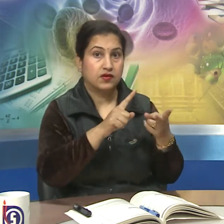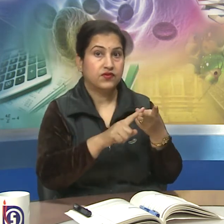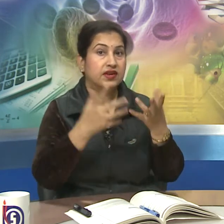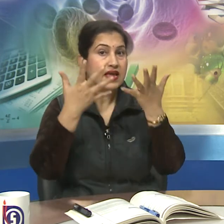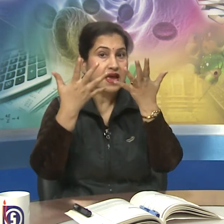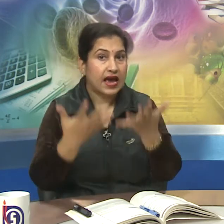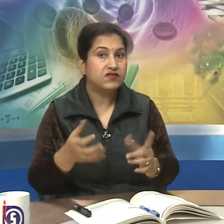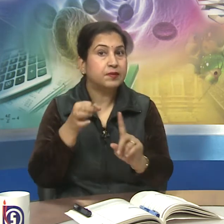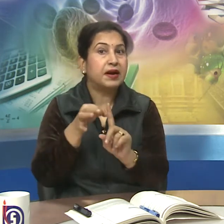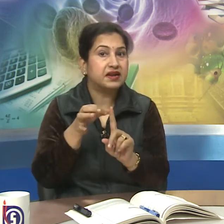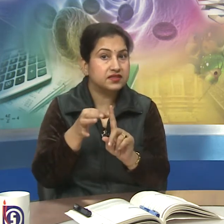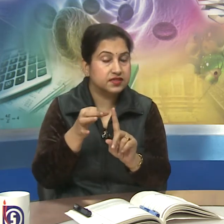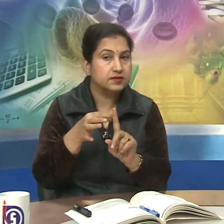मैं सिर्फ हैवी मेटल्स